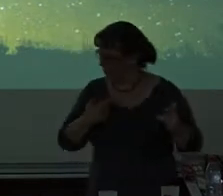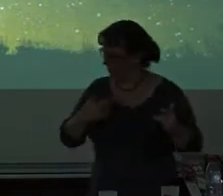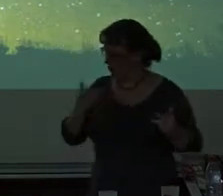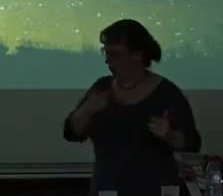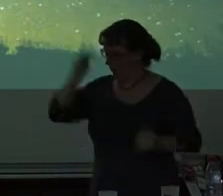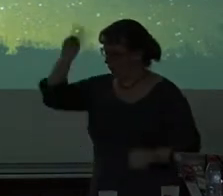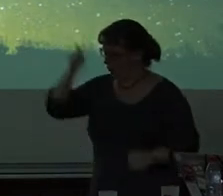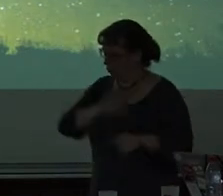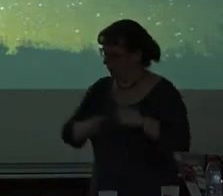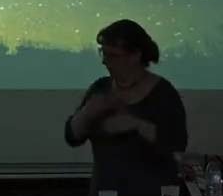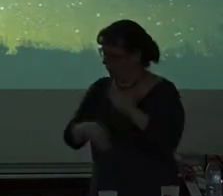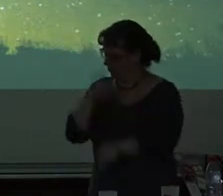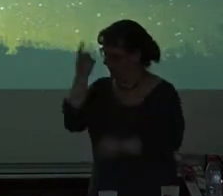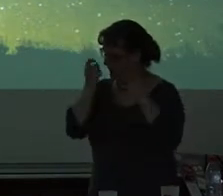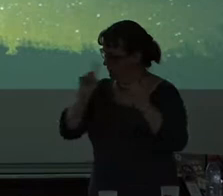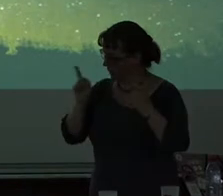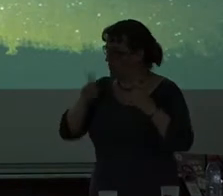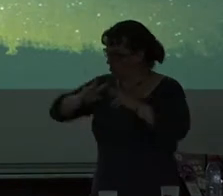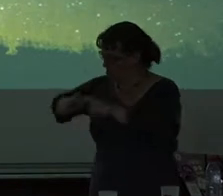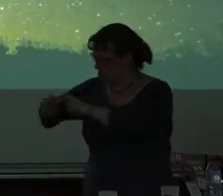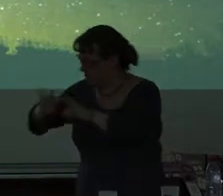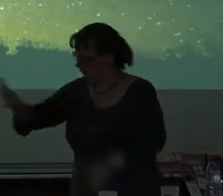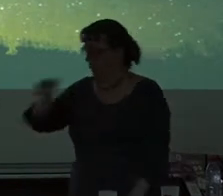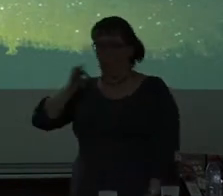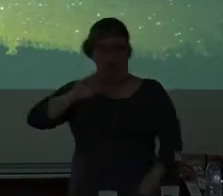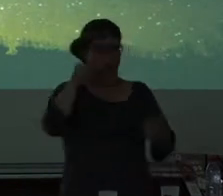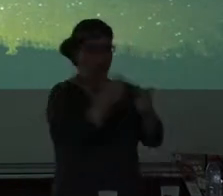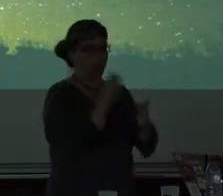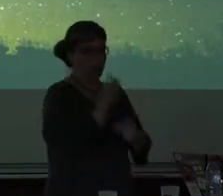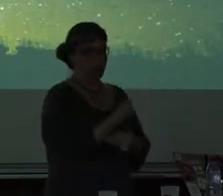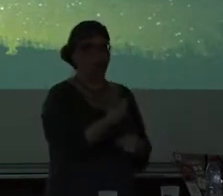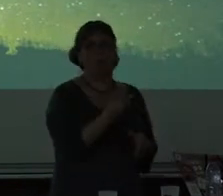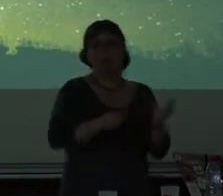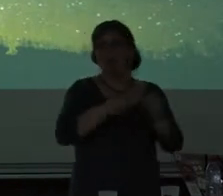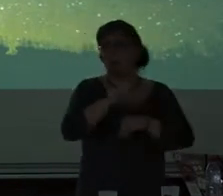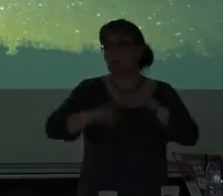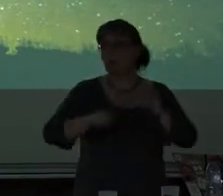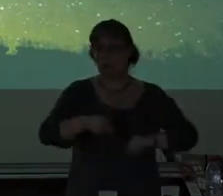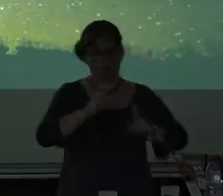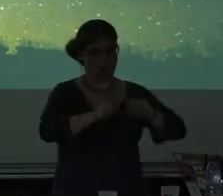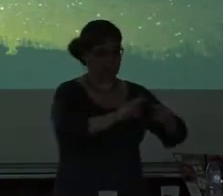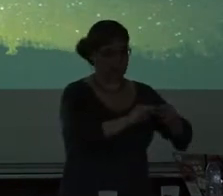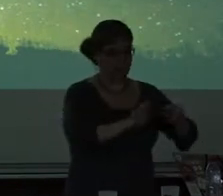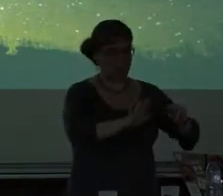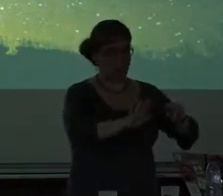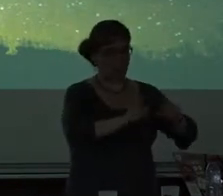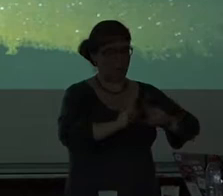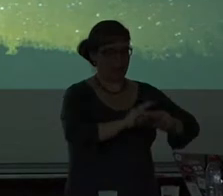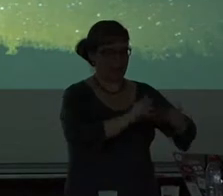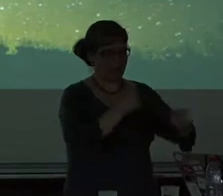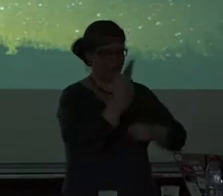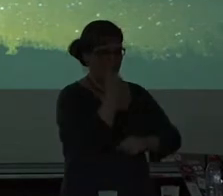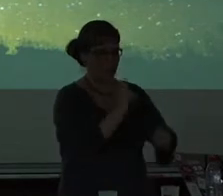avez appris. Donc vous allez le verbaliser d'une autre manière. Et donc en trouvant d'autres mots, vous allez vous adapter à